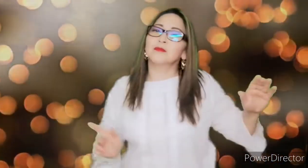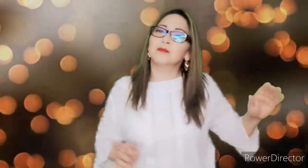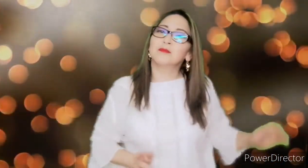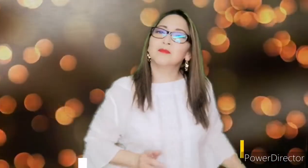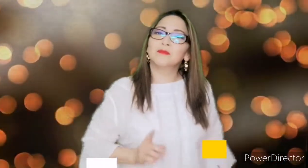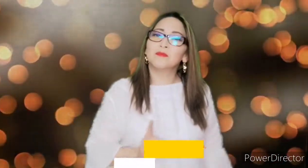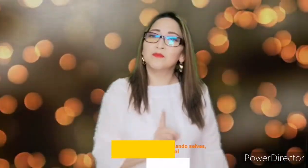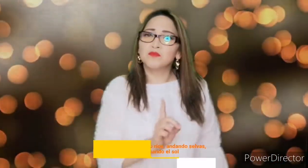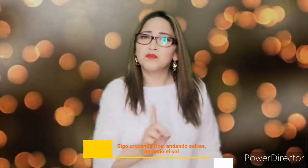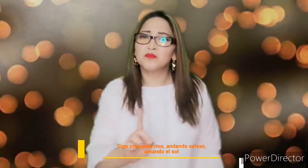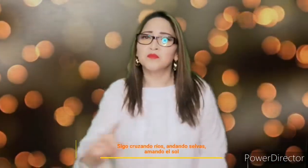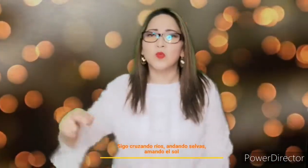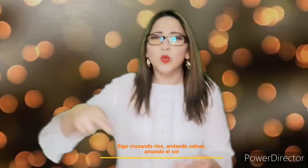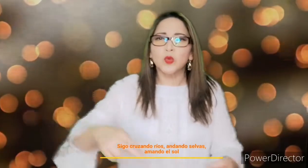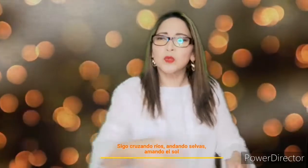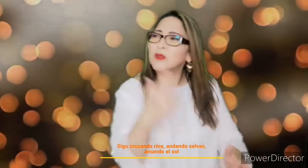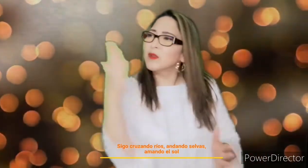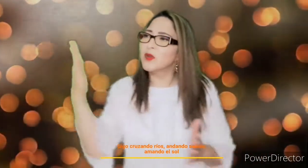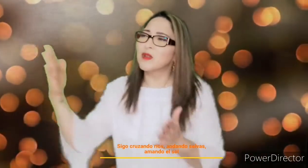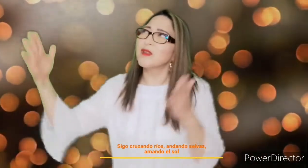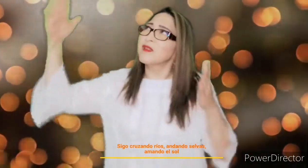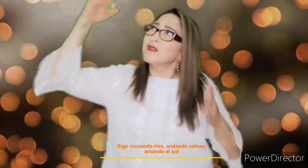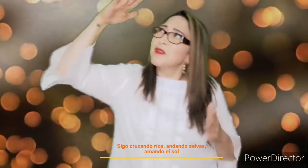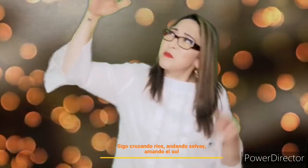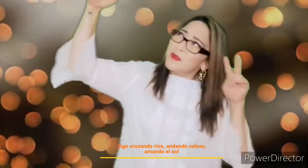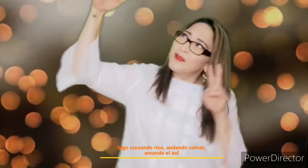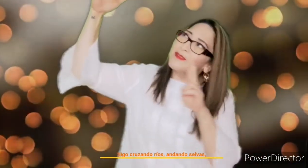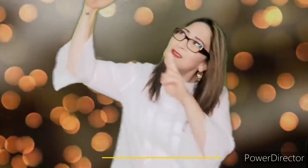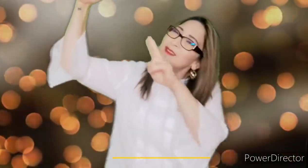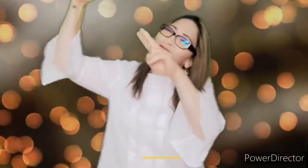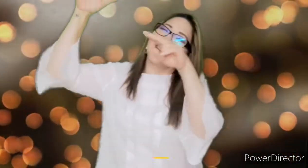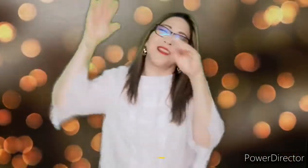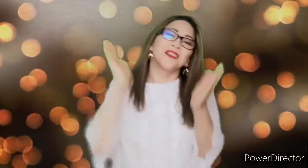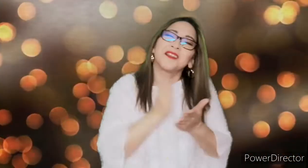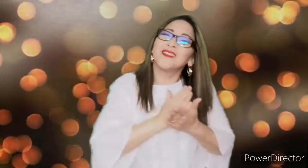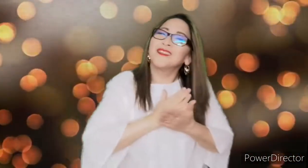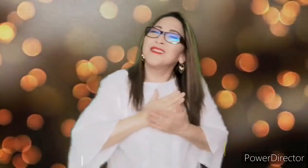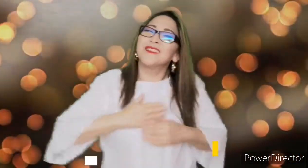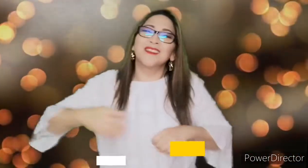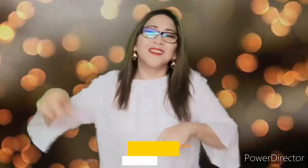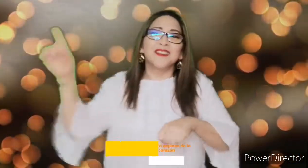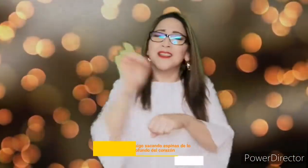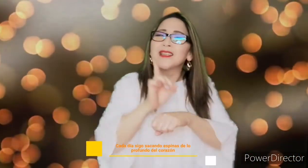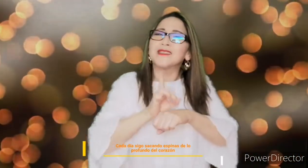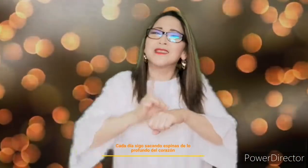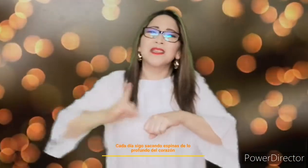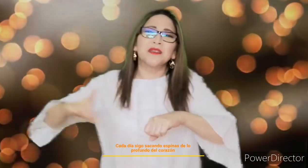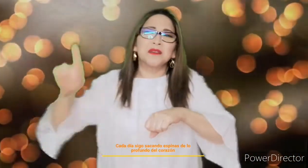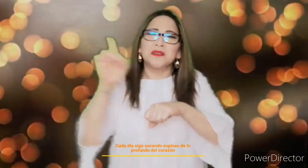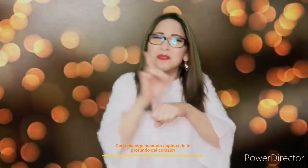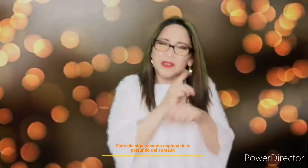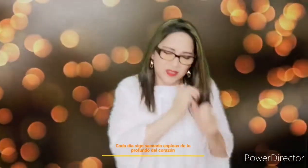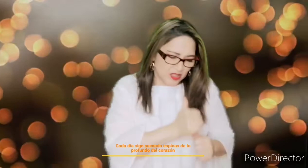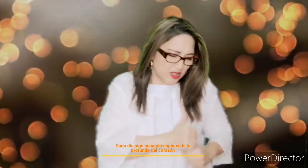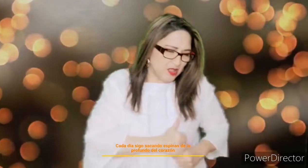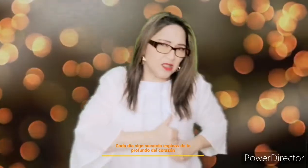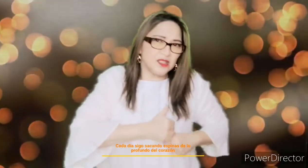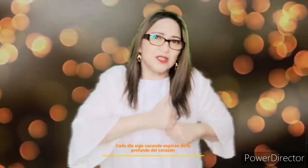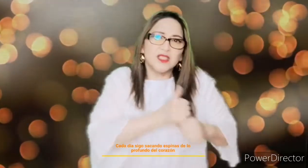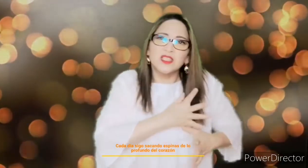Sigo cruzando ríos, andando cerdas, andando sol Cada día sigo sacando espinas en lo profundo